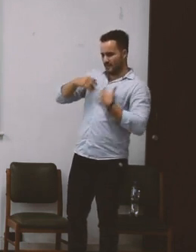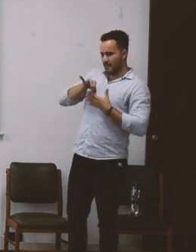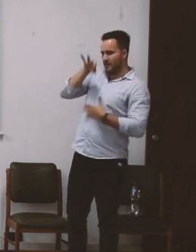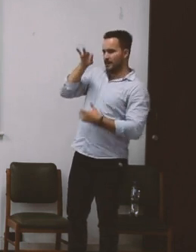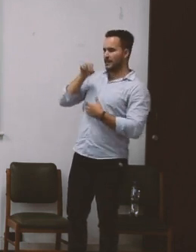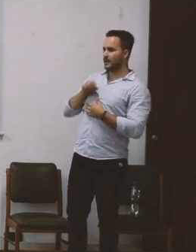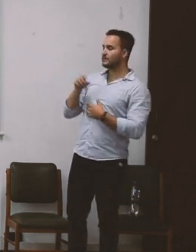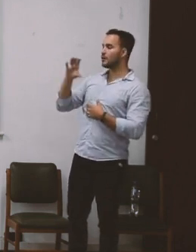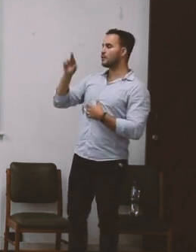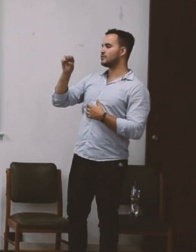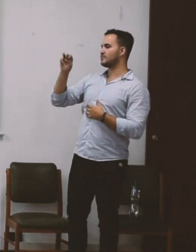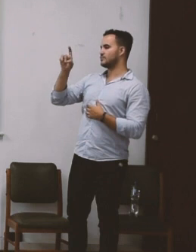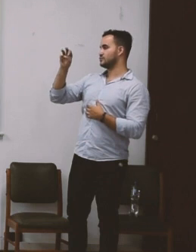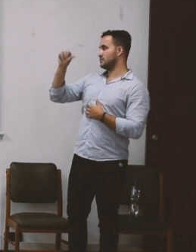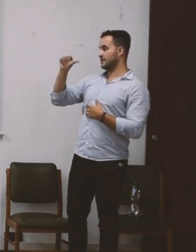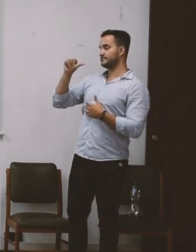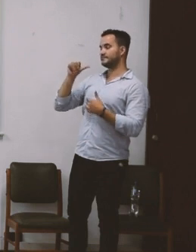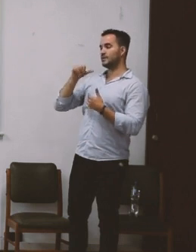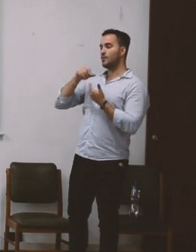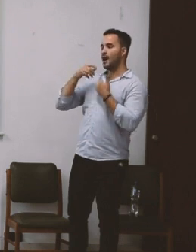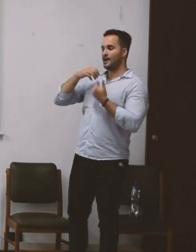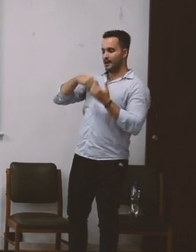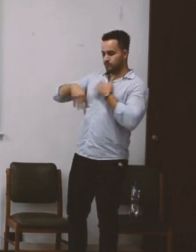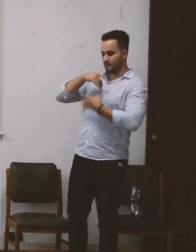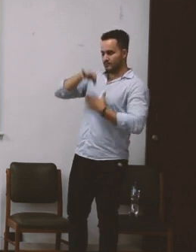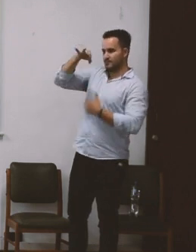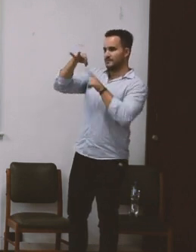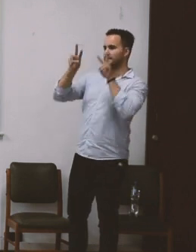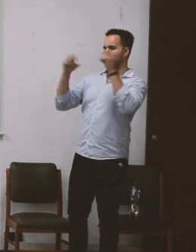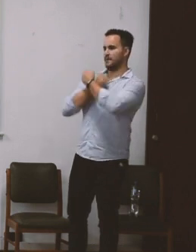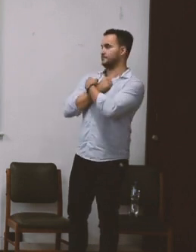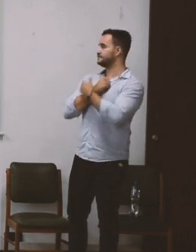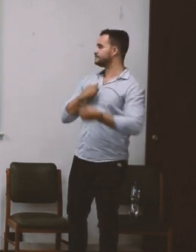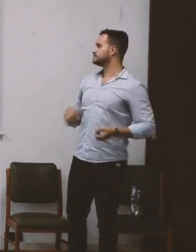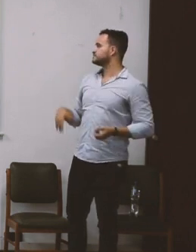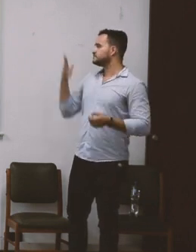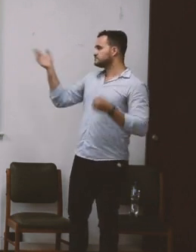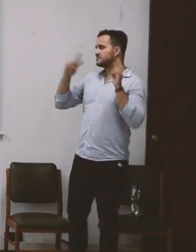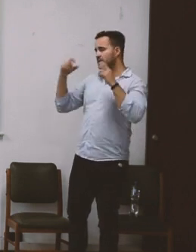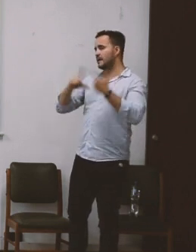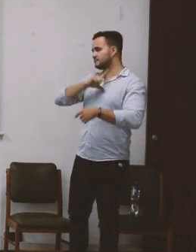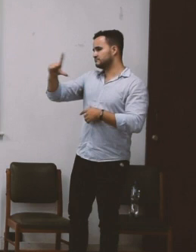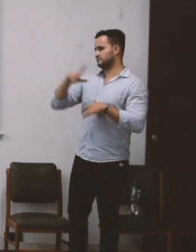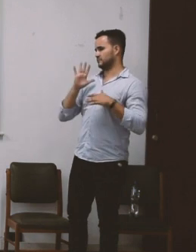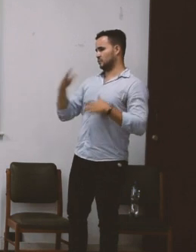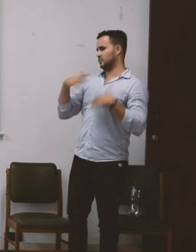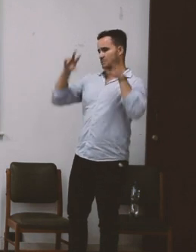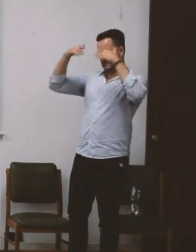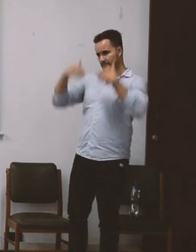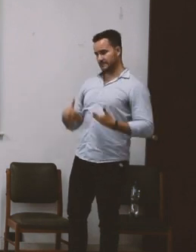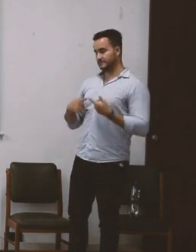Carlos coordina una asociación civil en Morelos que se llama Luchando contra la Adversidad, y sobre todo es una asociación que